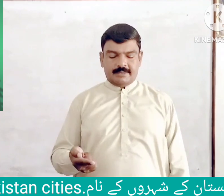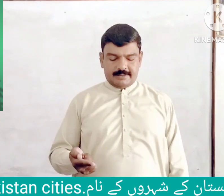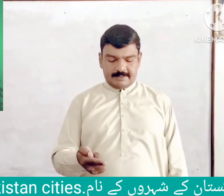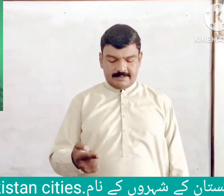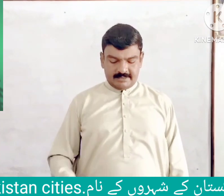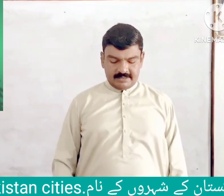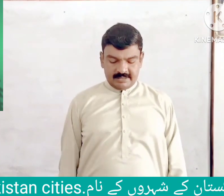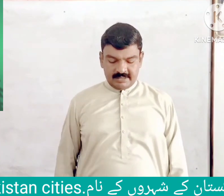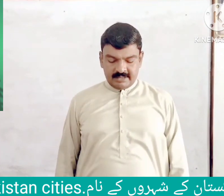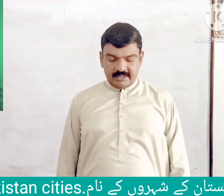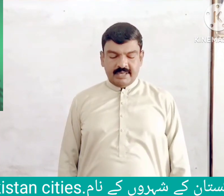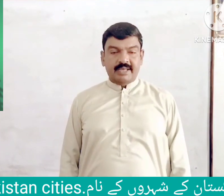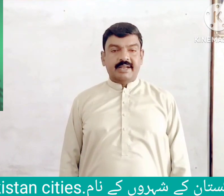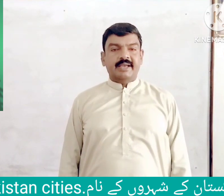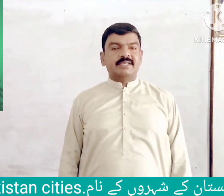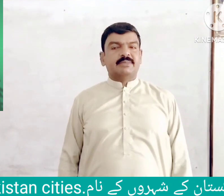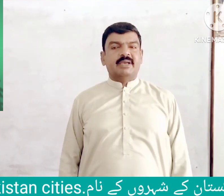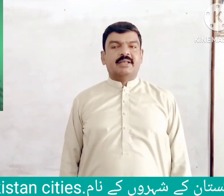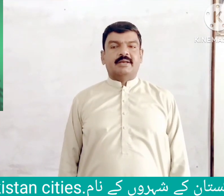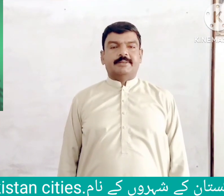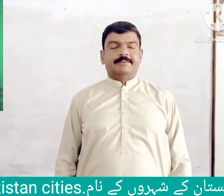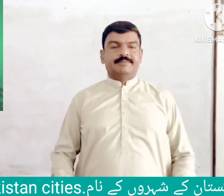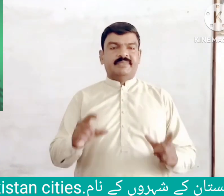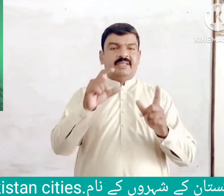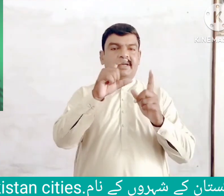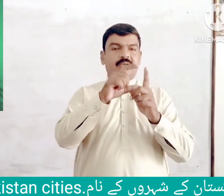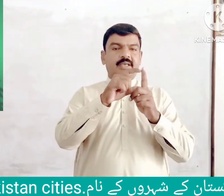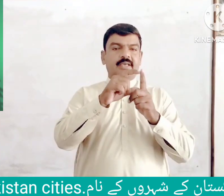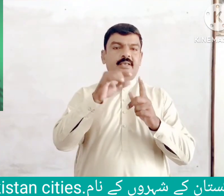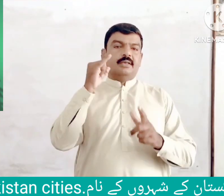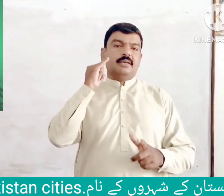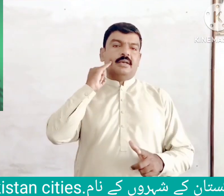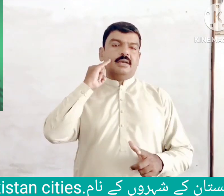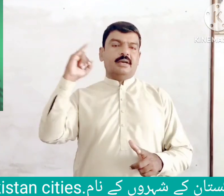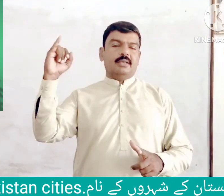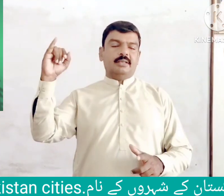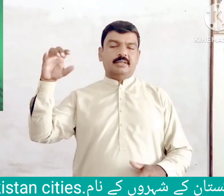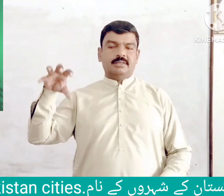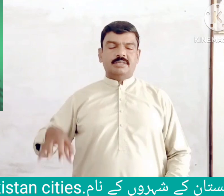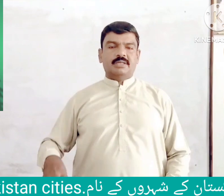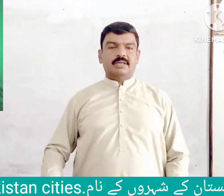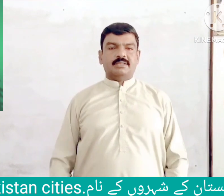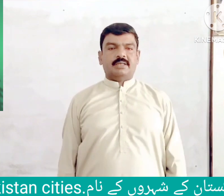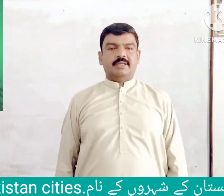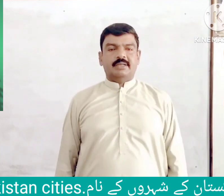खुजदार। डेरा इस्माइल खान, DI जगह का स्थान,